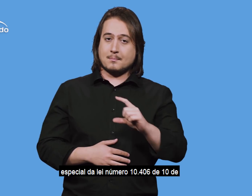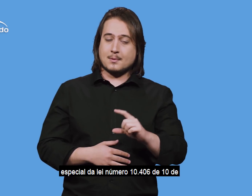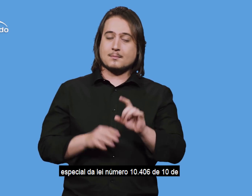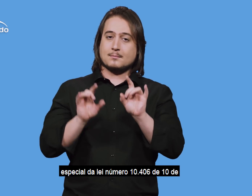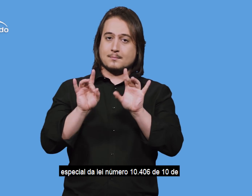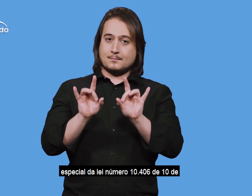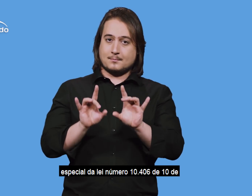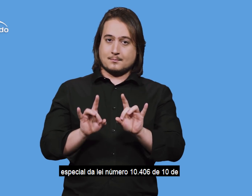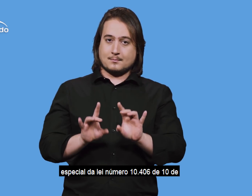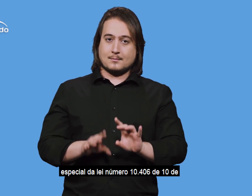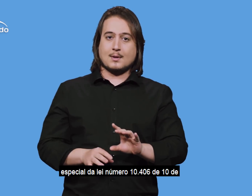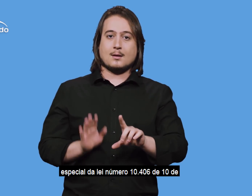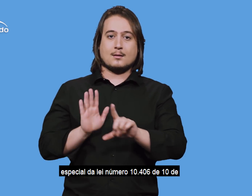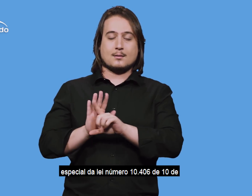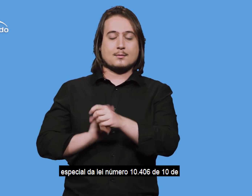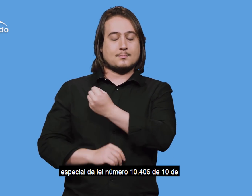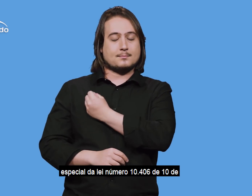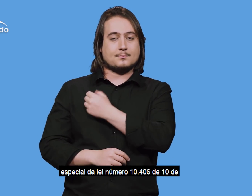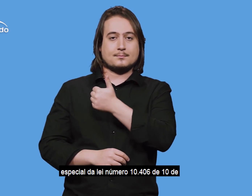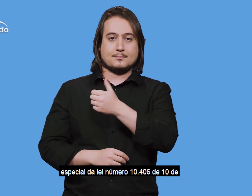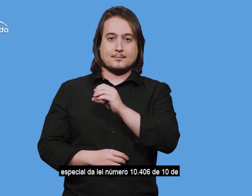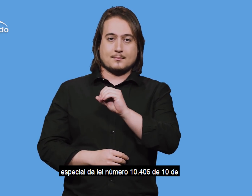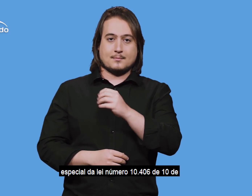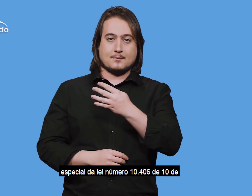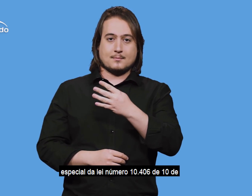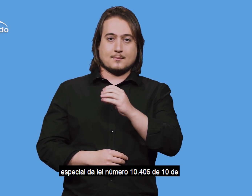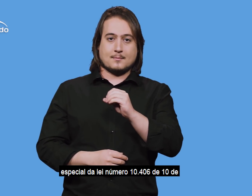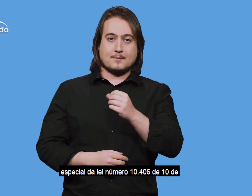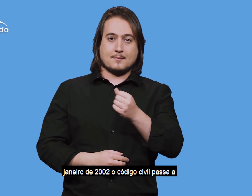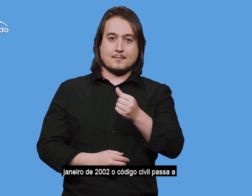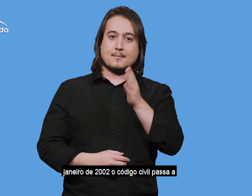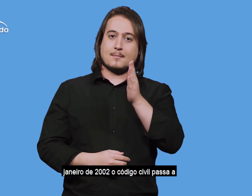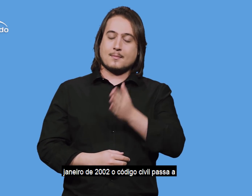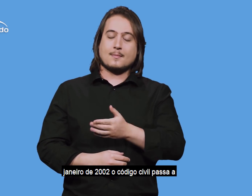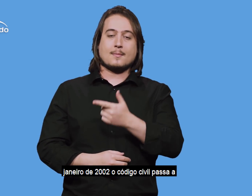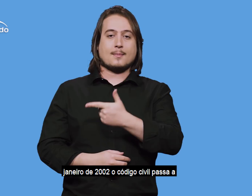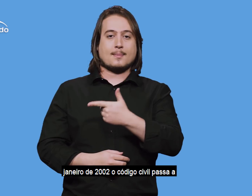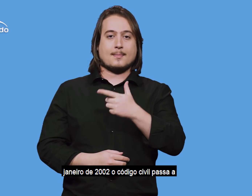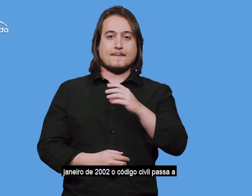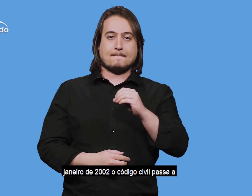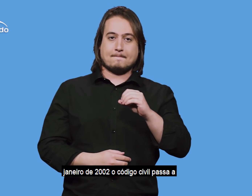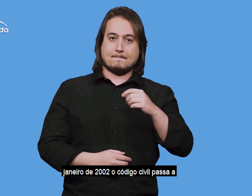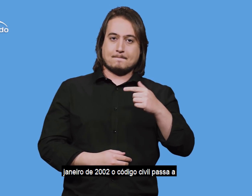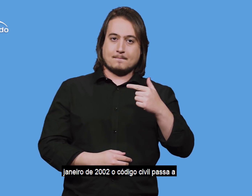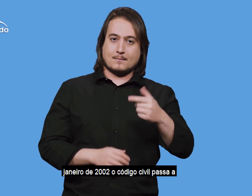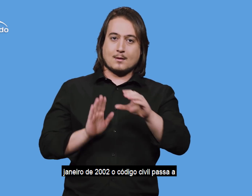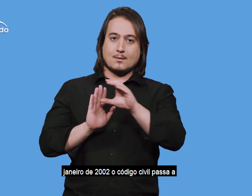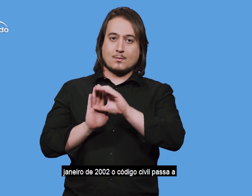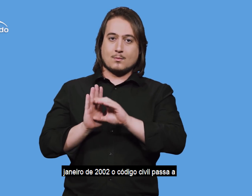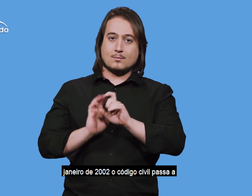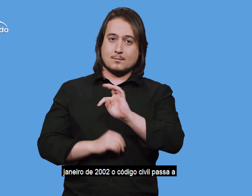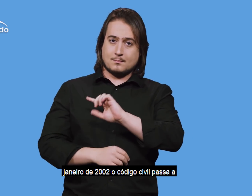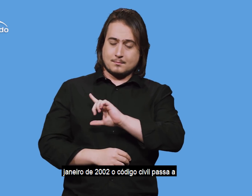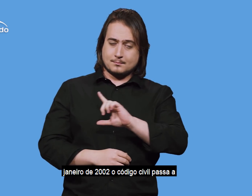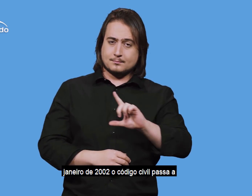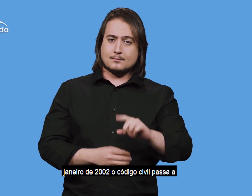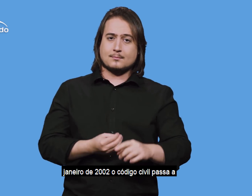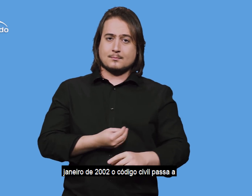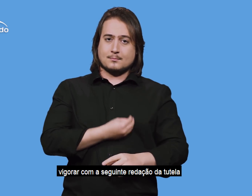número 10.406 de 10 de janeiro de 2002 o código civil passa a vigorar com